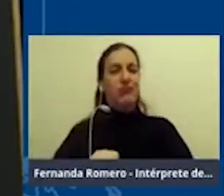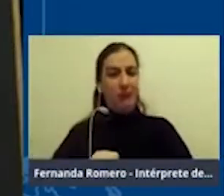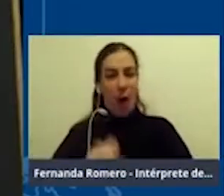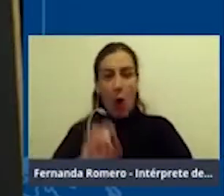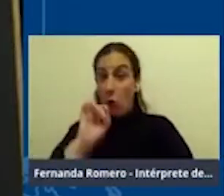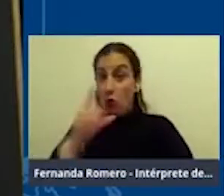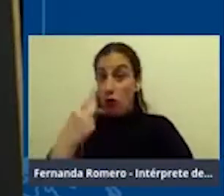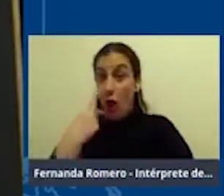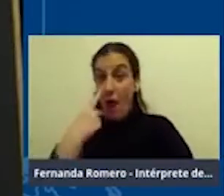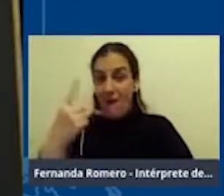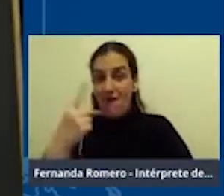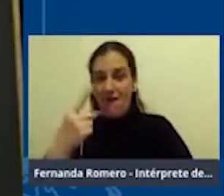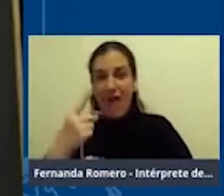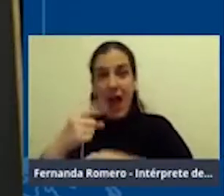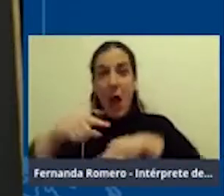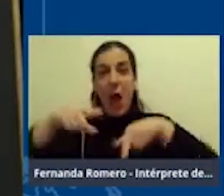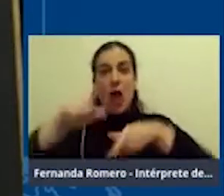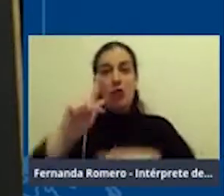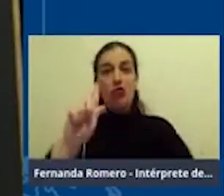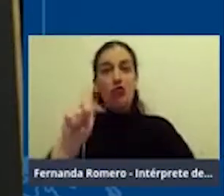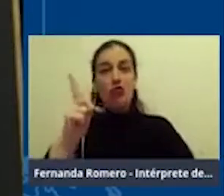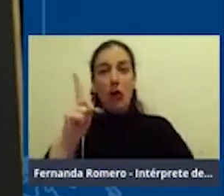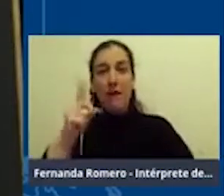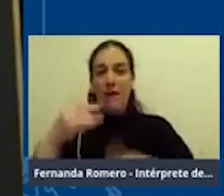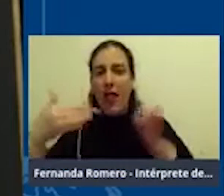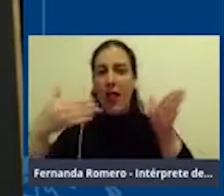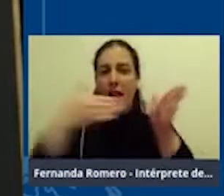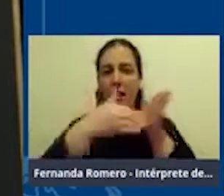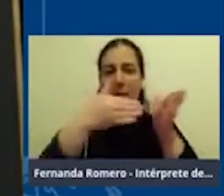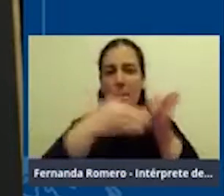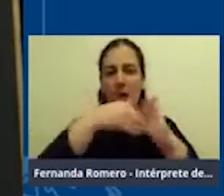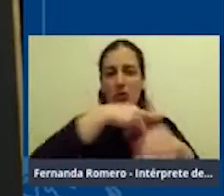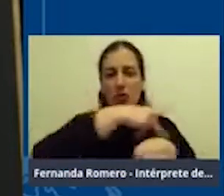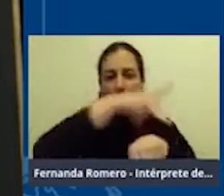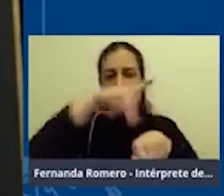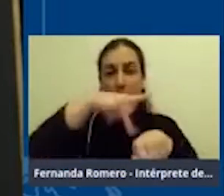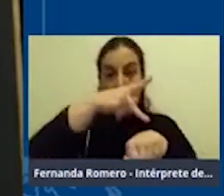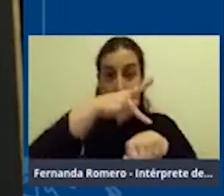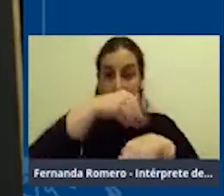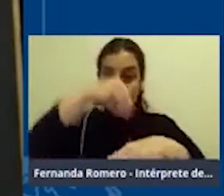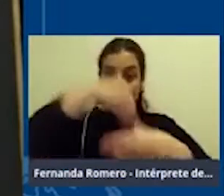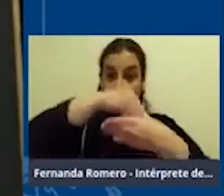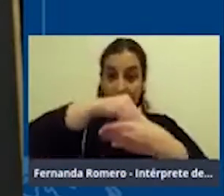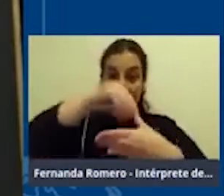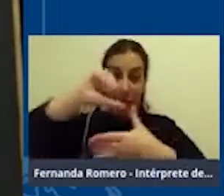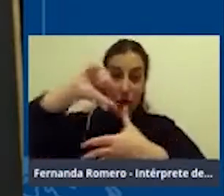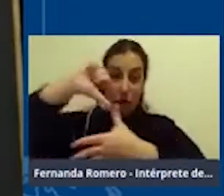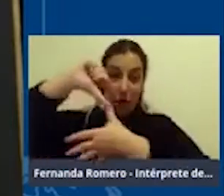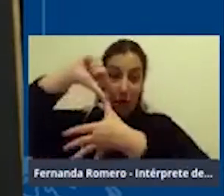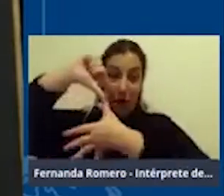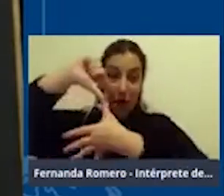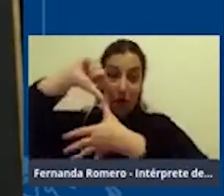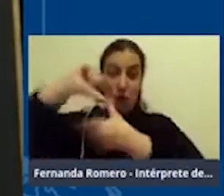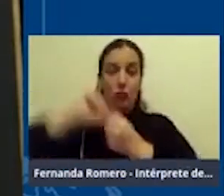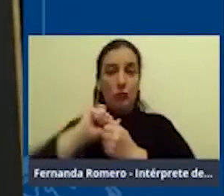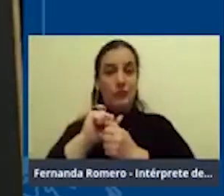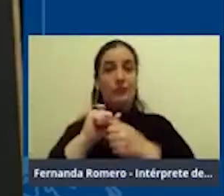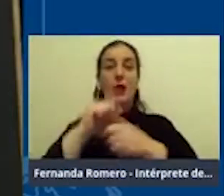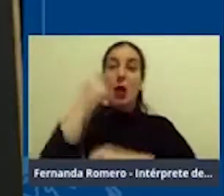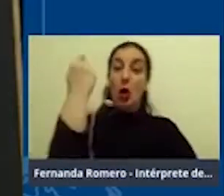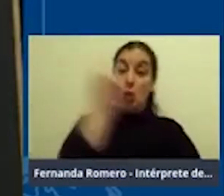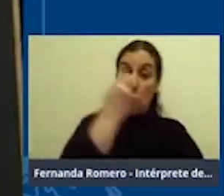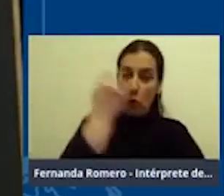nossa posição geográfica, tendo fronteira com 2 países dentro do Mercosul. Um deles, o Rio Grande do Sul,